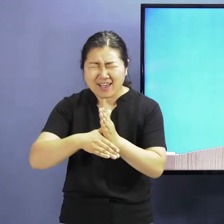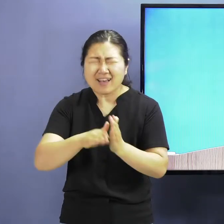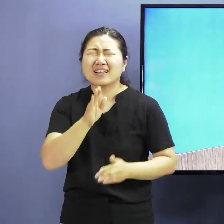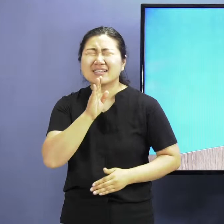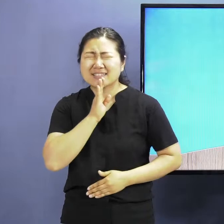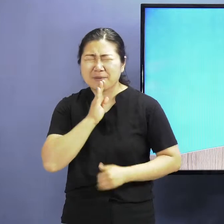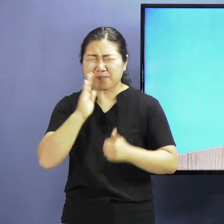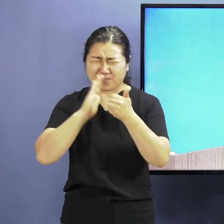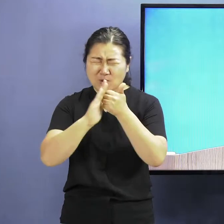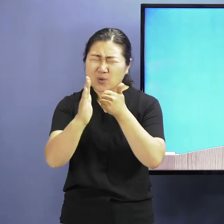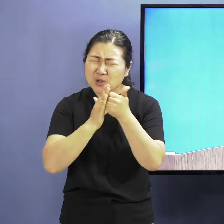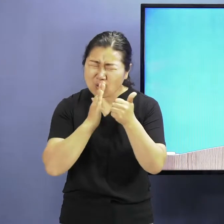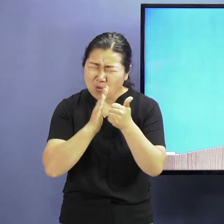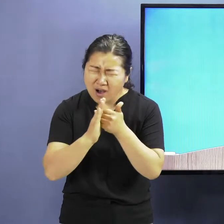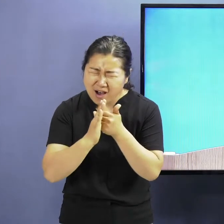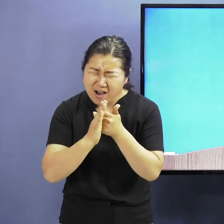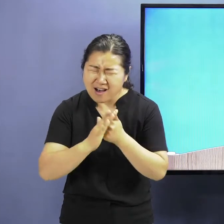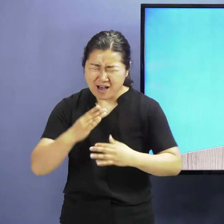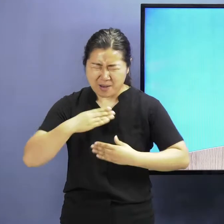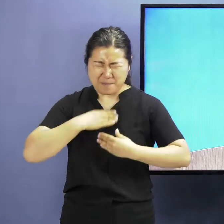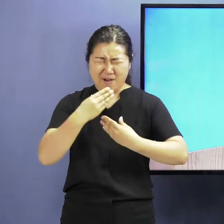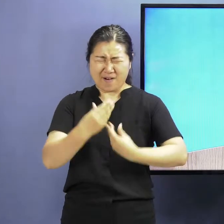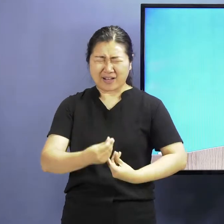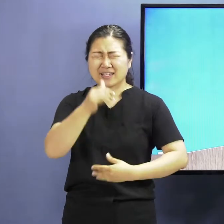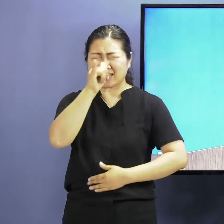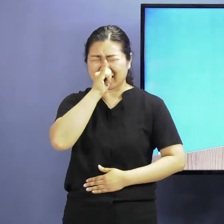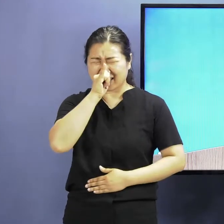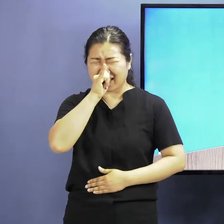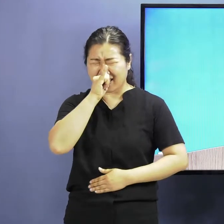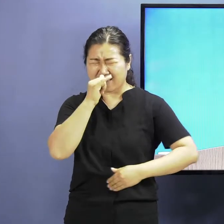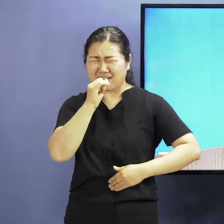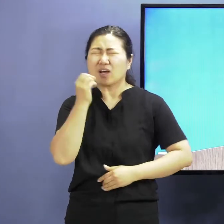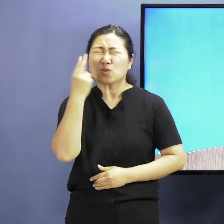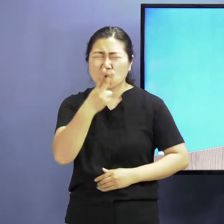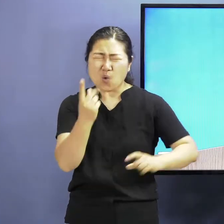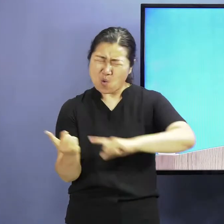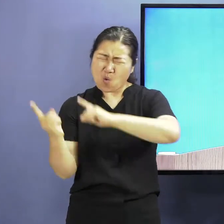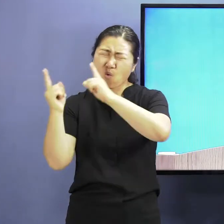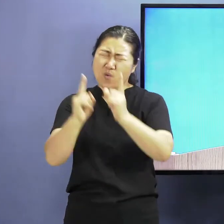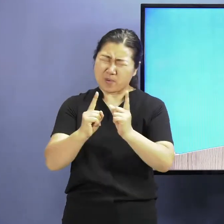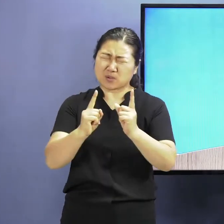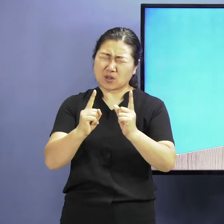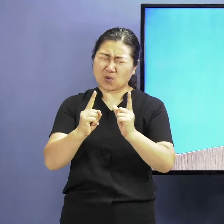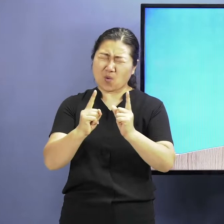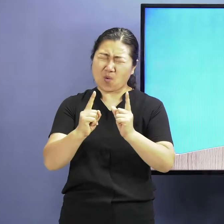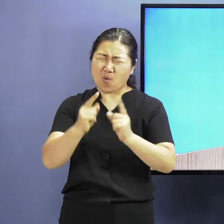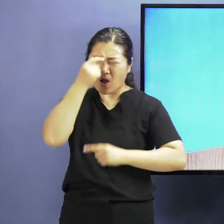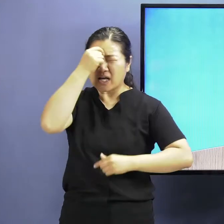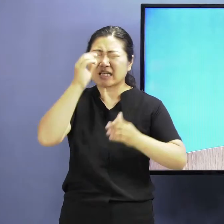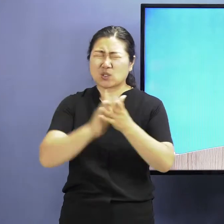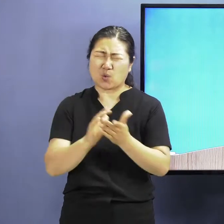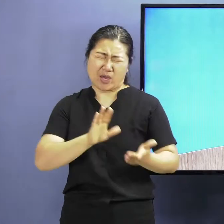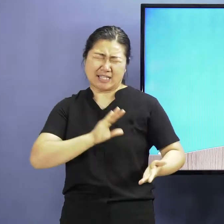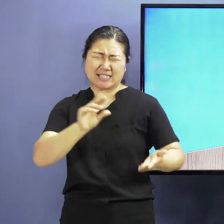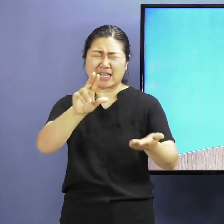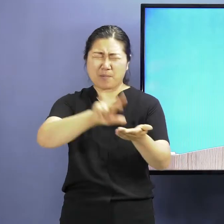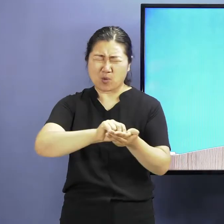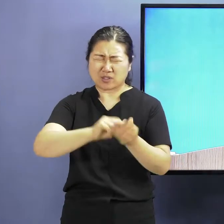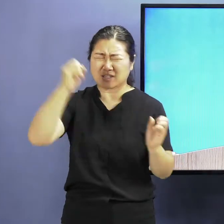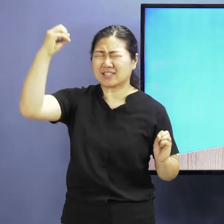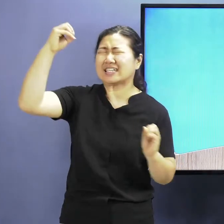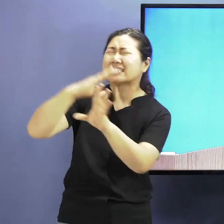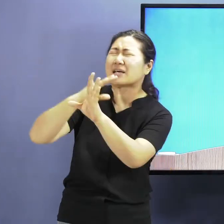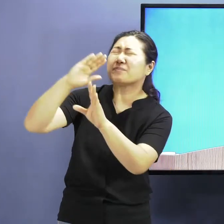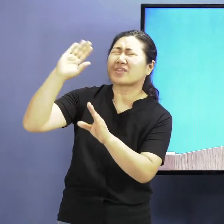있게 하시고 놀라운 치유와 회복이 있게 하시고 기도의 제목들이 응답받는 시간 되게 하옵소서.